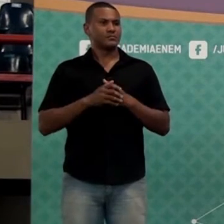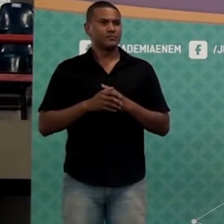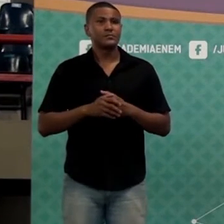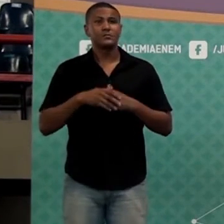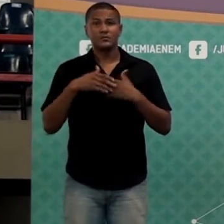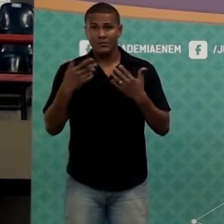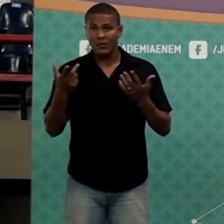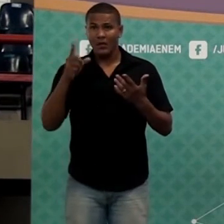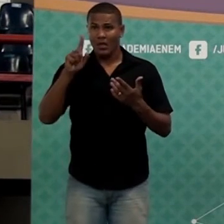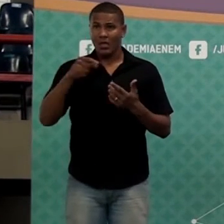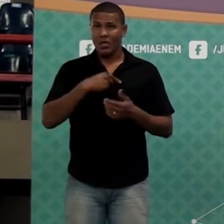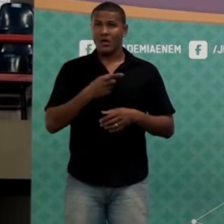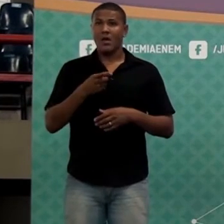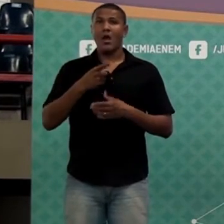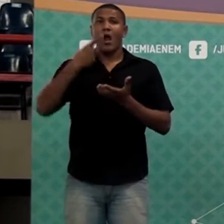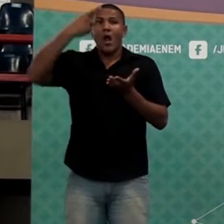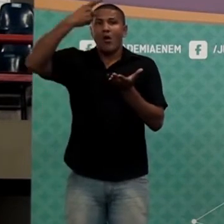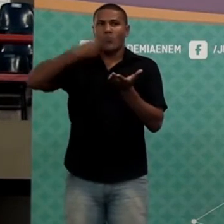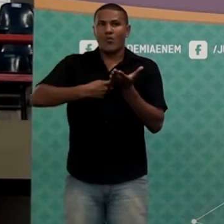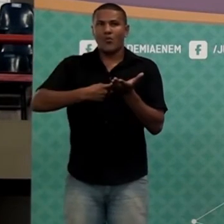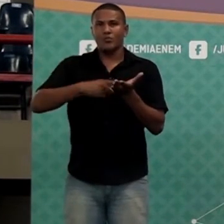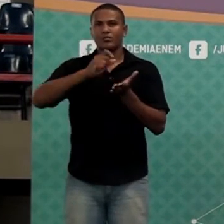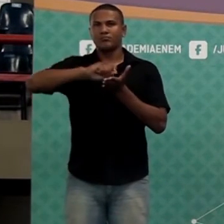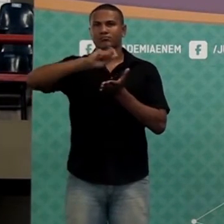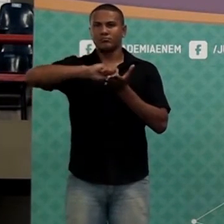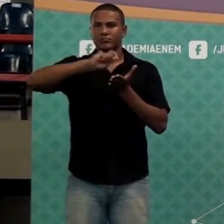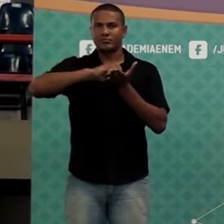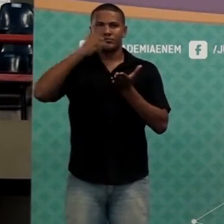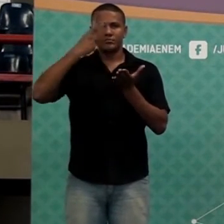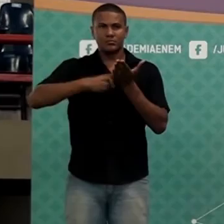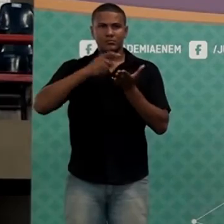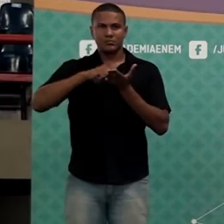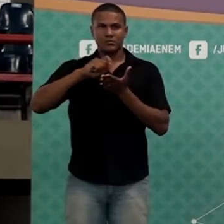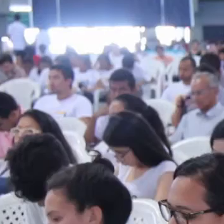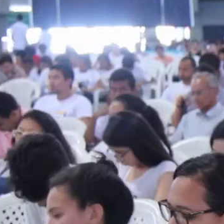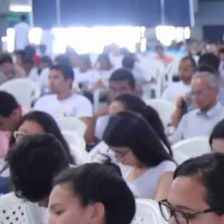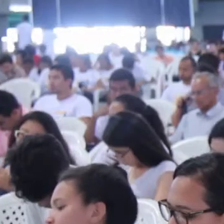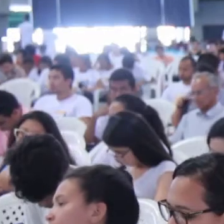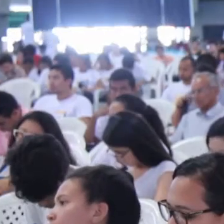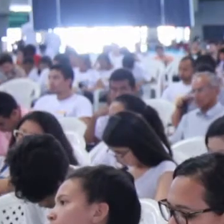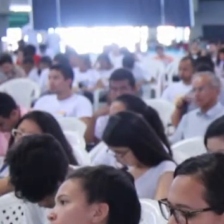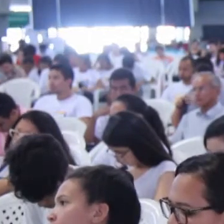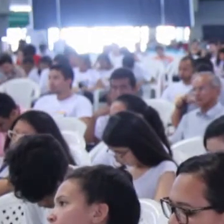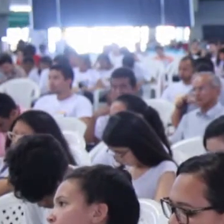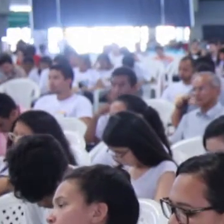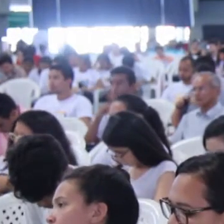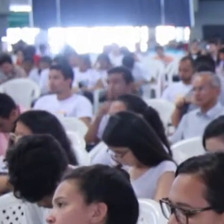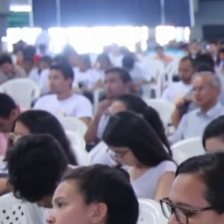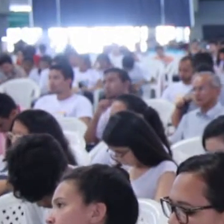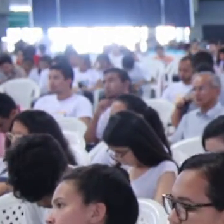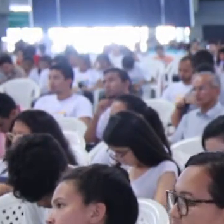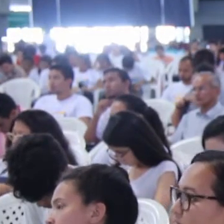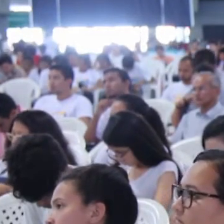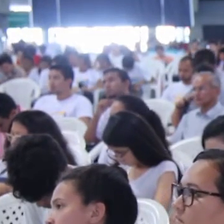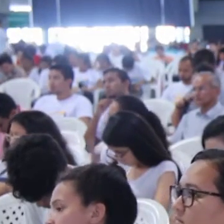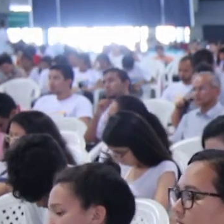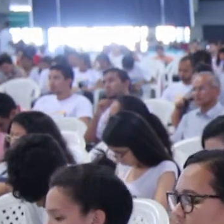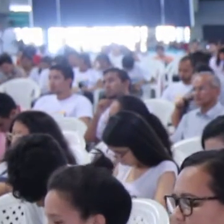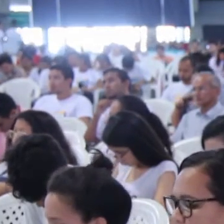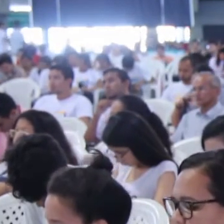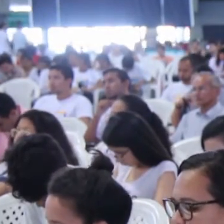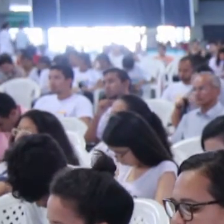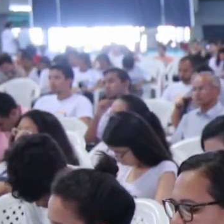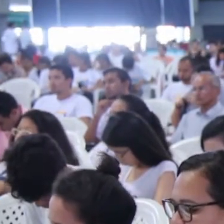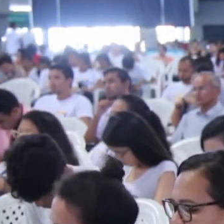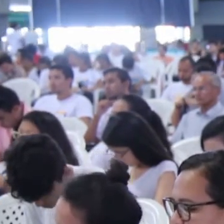pergunta, que foi criado o acordo ortográfico. A gente vai conseguir falar português? Não. mas vamos pelo menos tentar escrever português, já